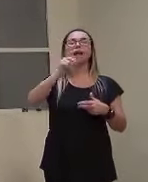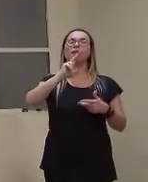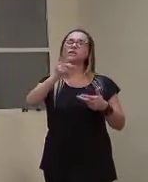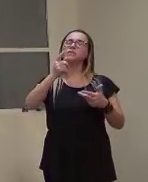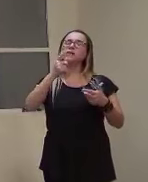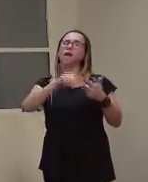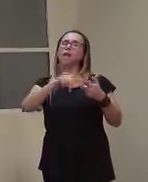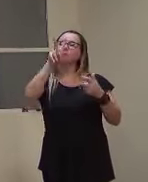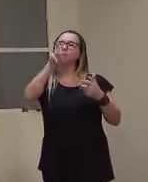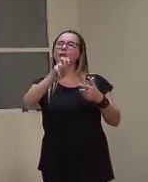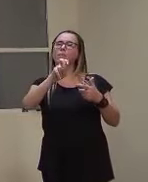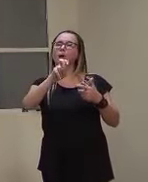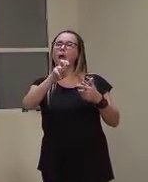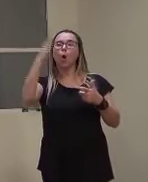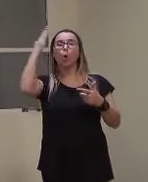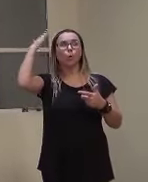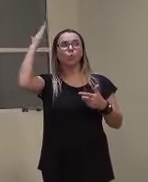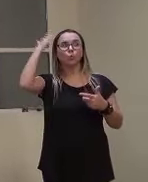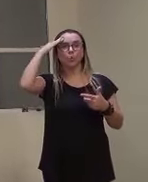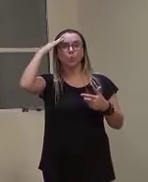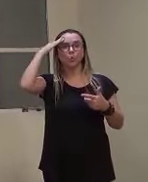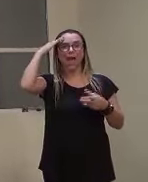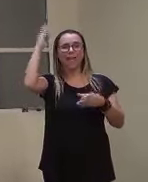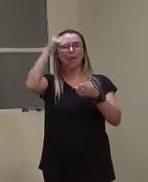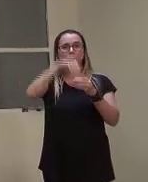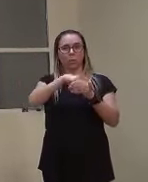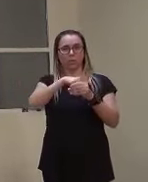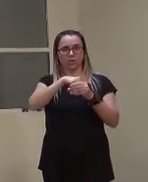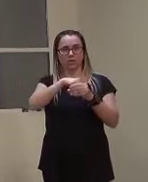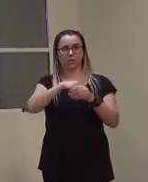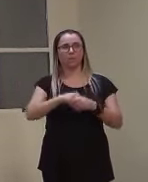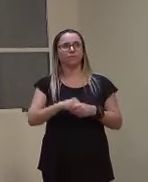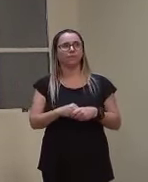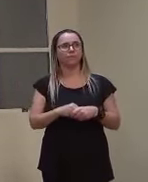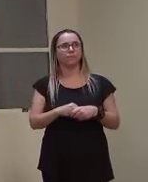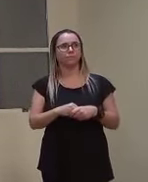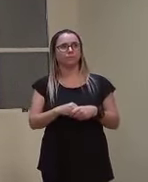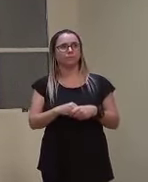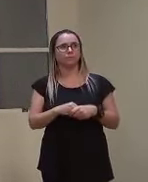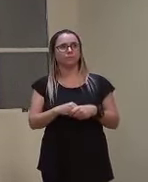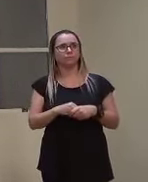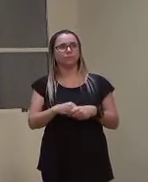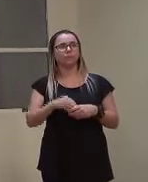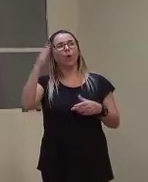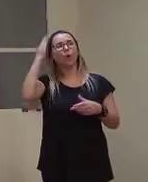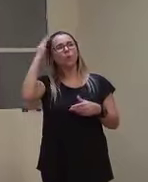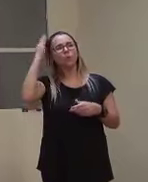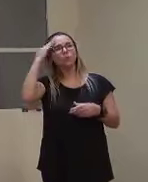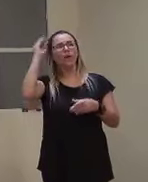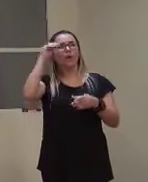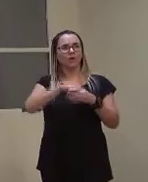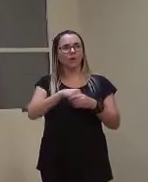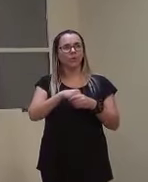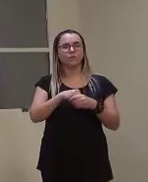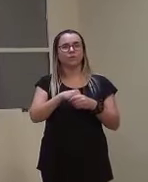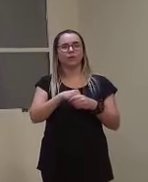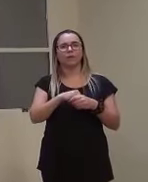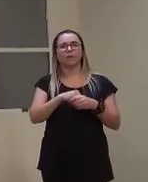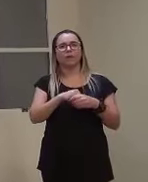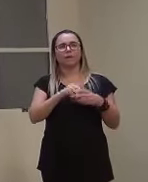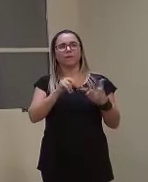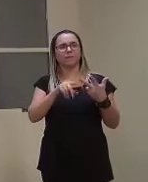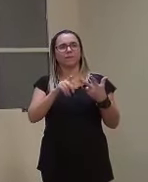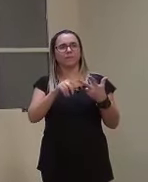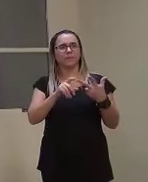la cuestión de la cultura inclusiva entonces el prejuicio la cultura inclusiva y